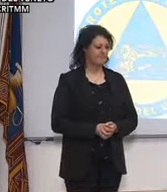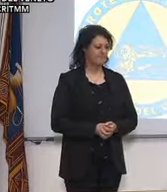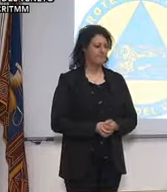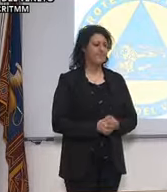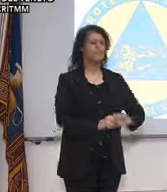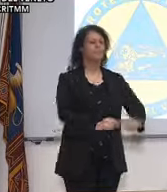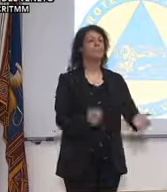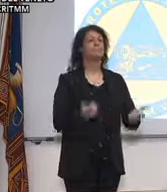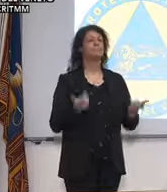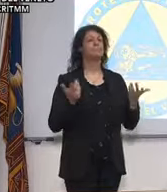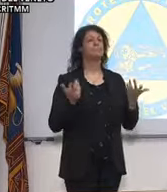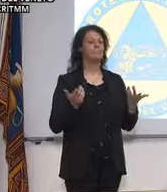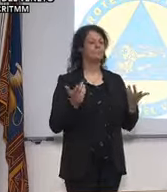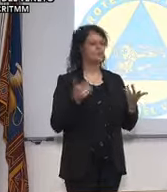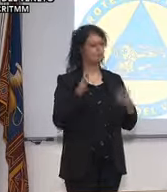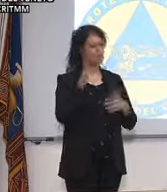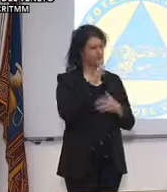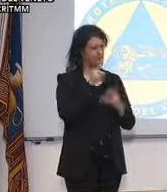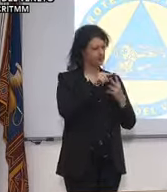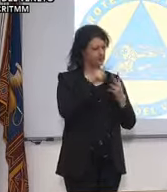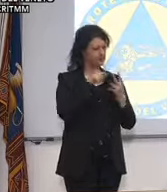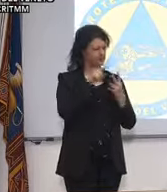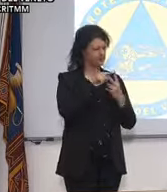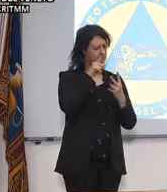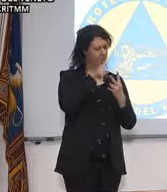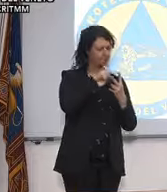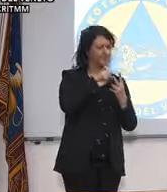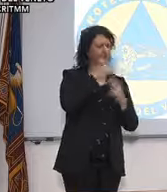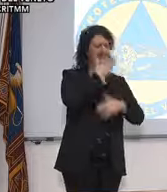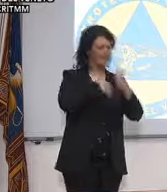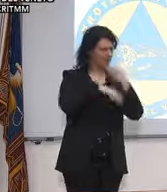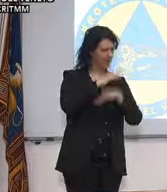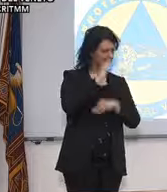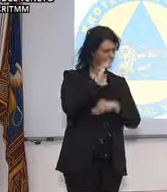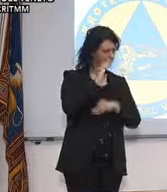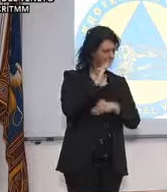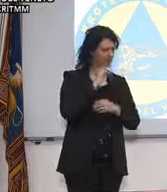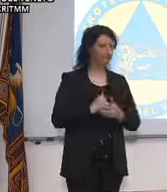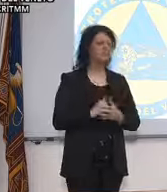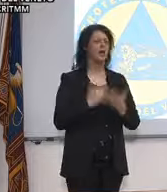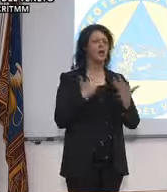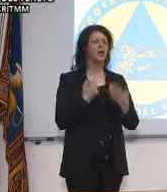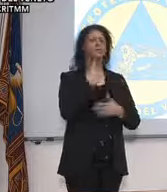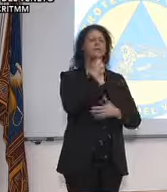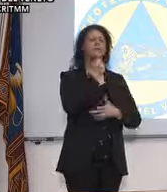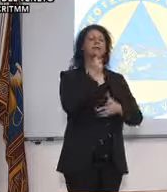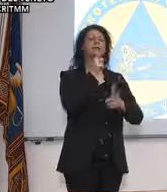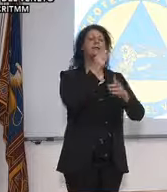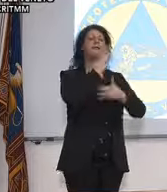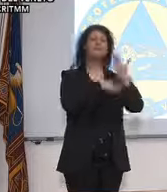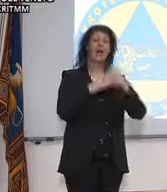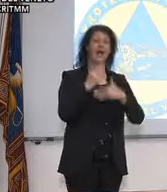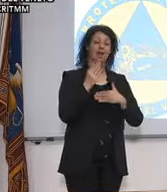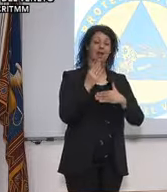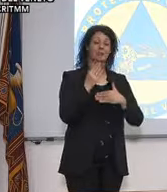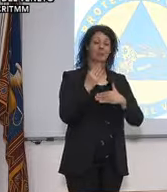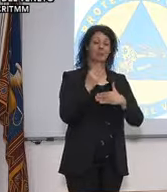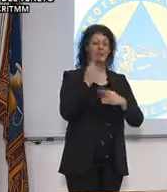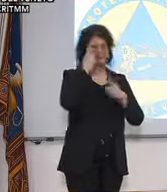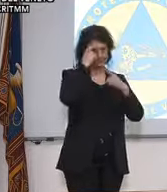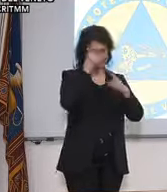Mi sembrava che c'erano due questioni, una quella sui disabili. Allora, voi sapete che sui disabili sono